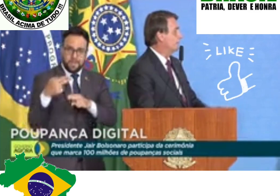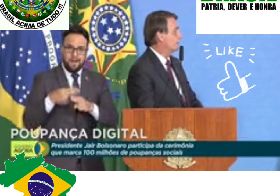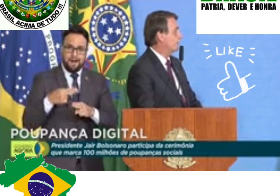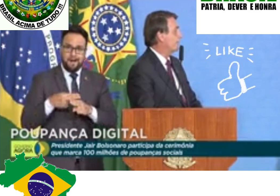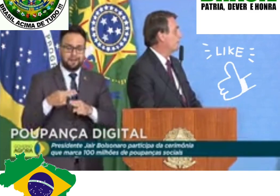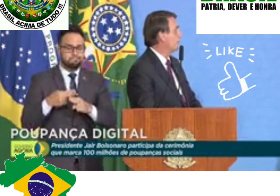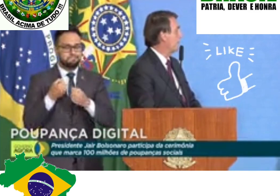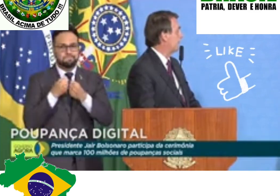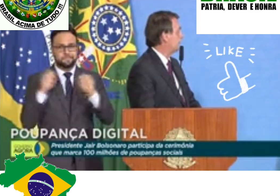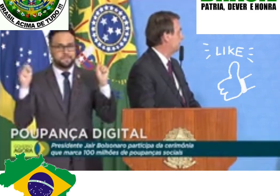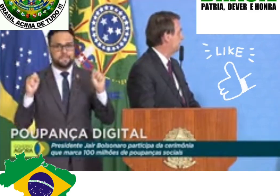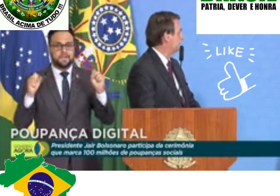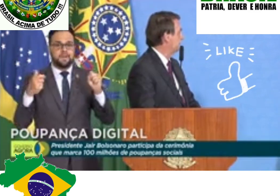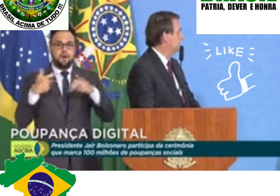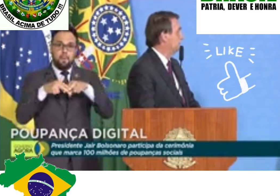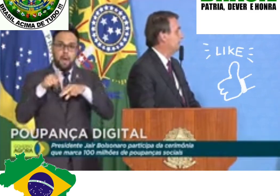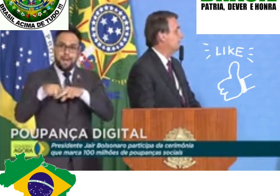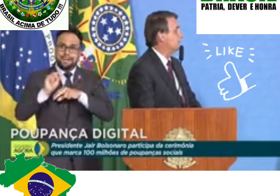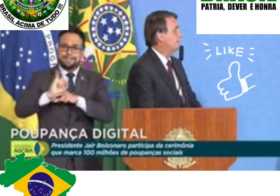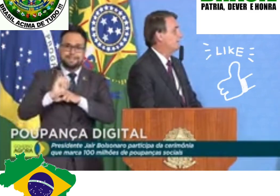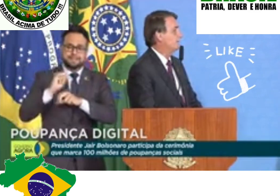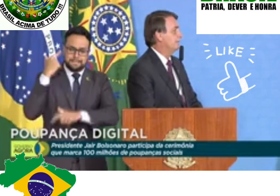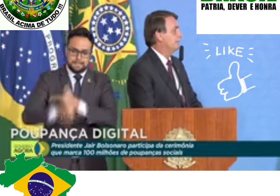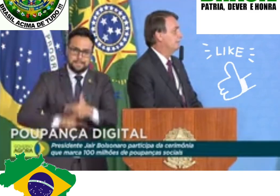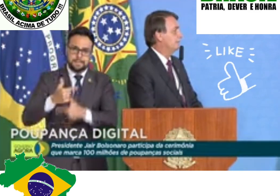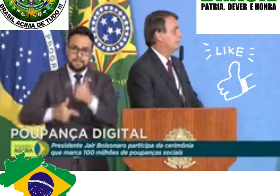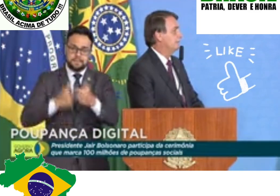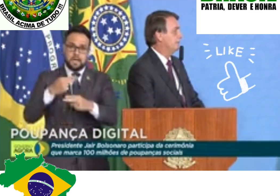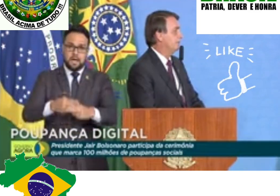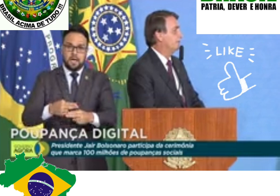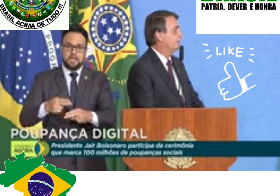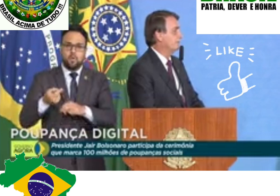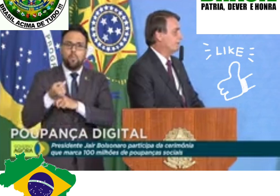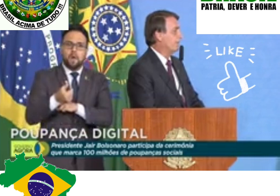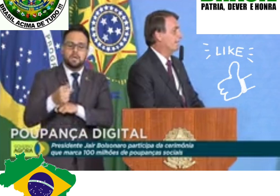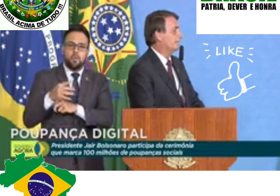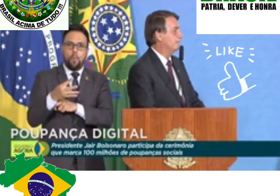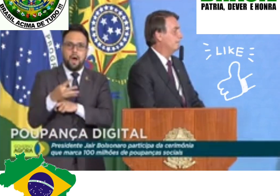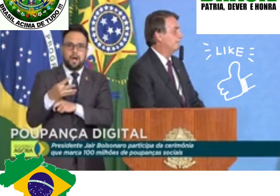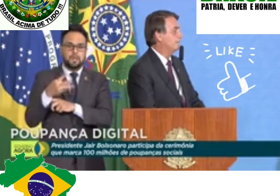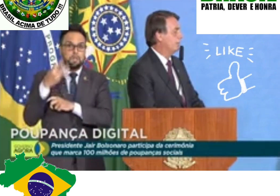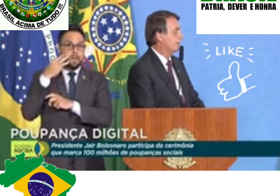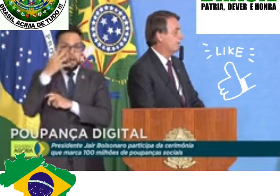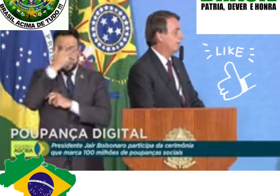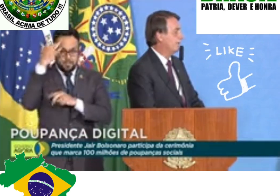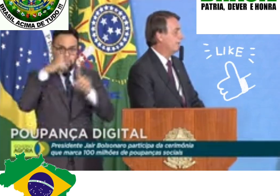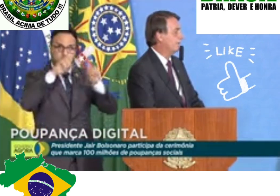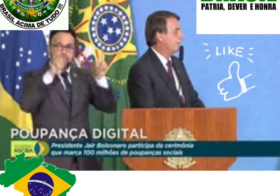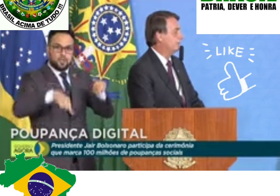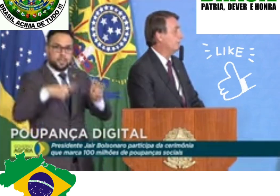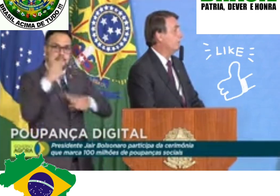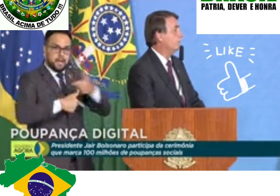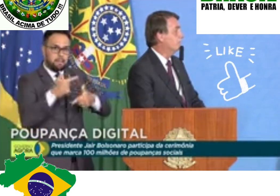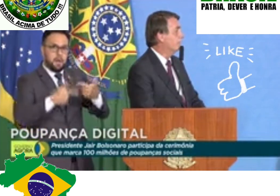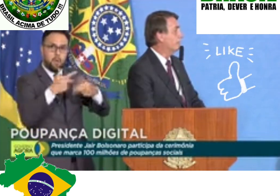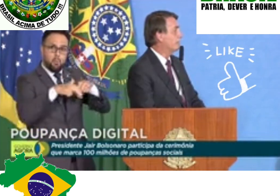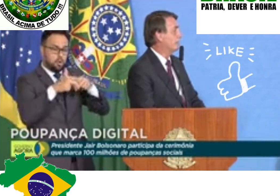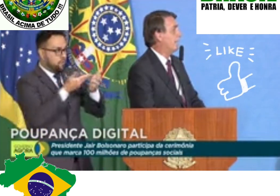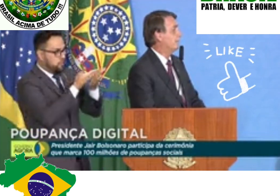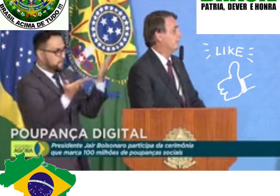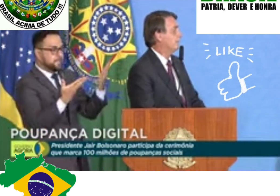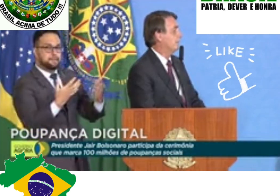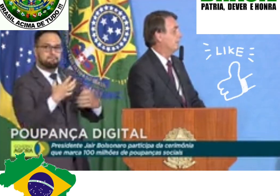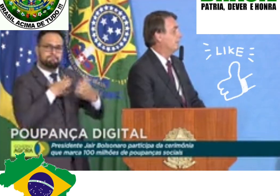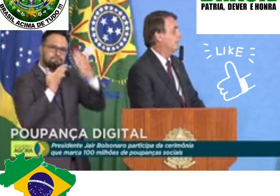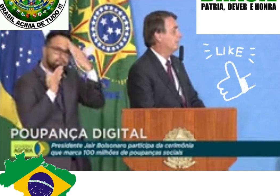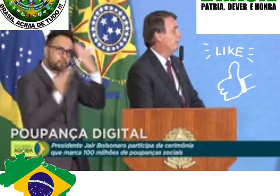com seus quase 1/4 de milhões de funcionários. Então, a vocês, o meu muito